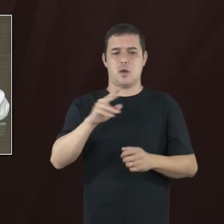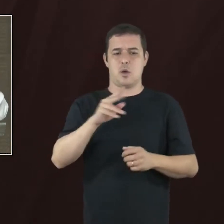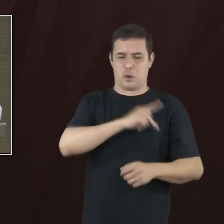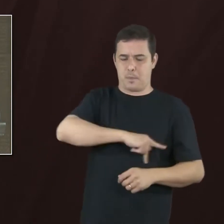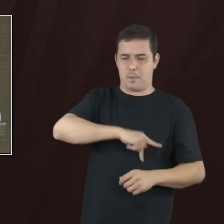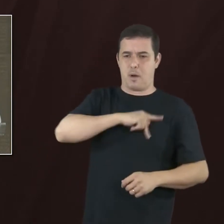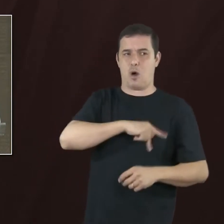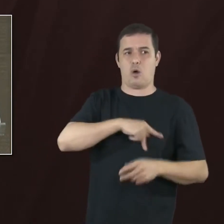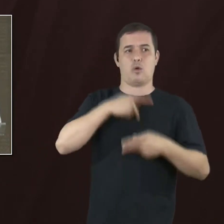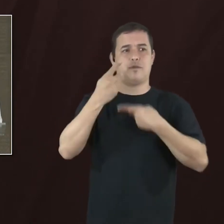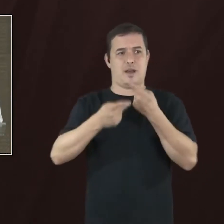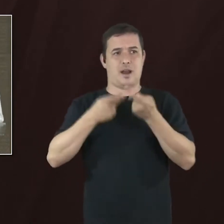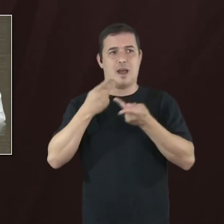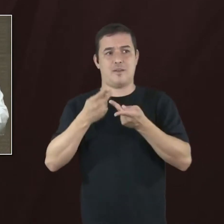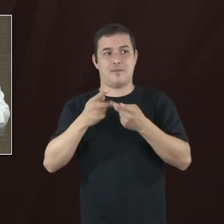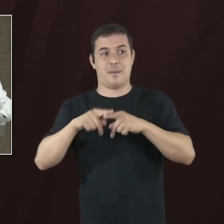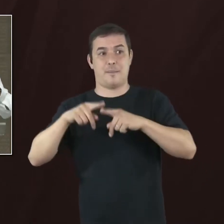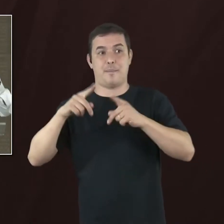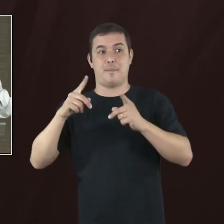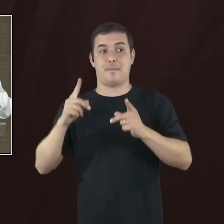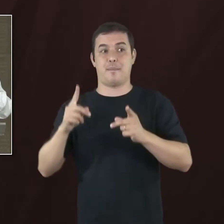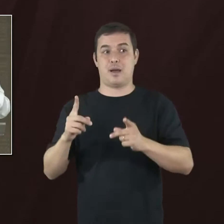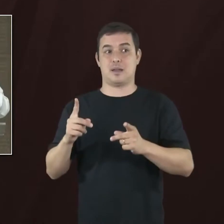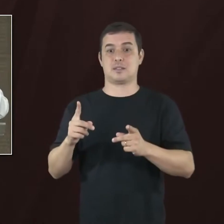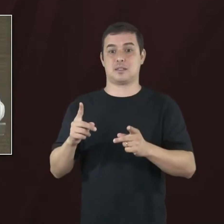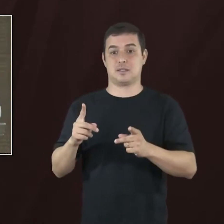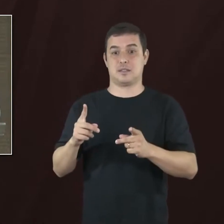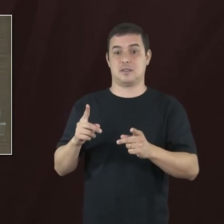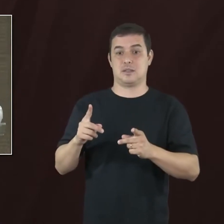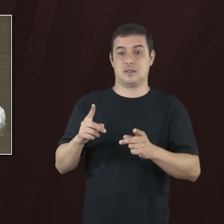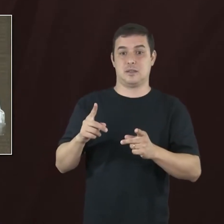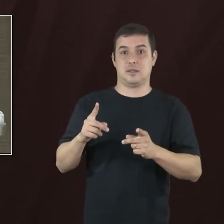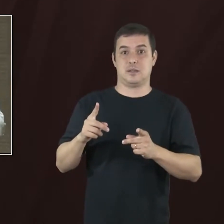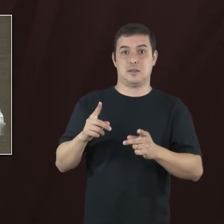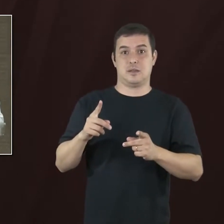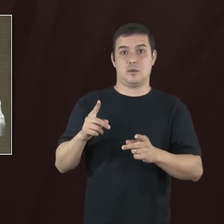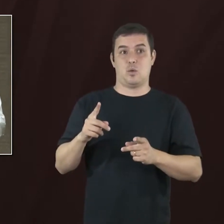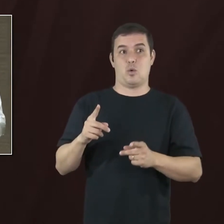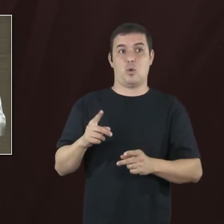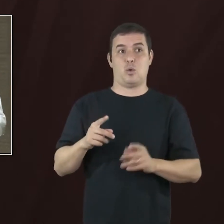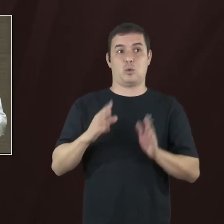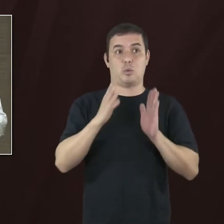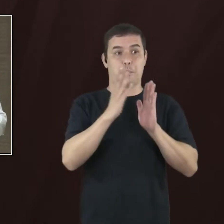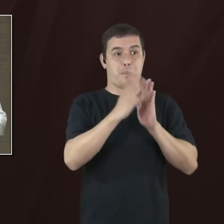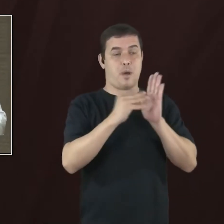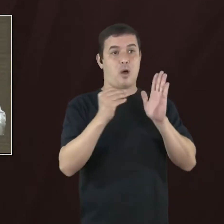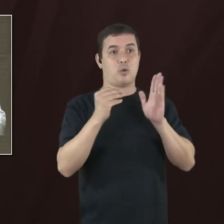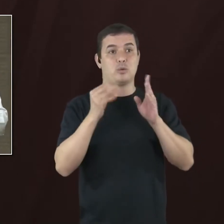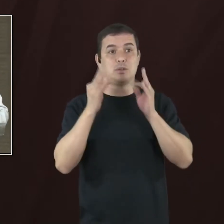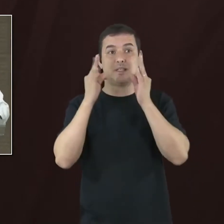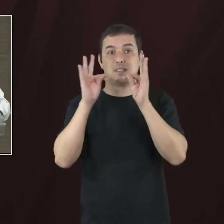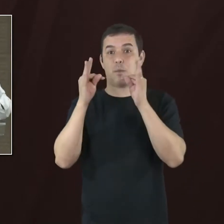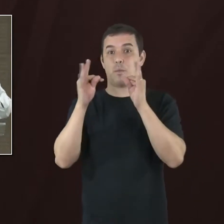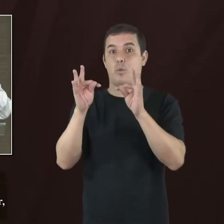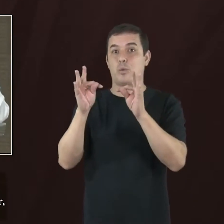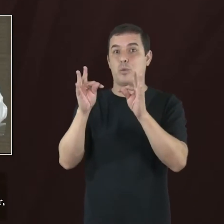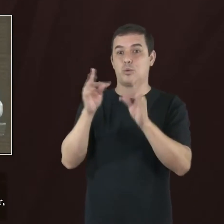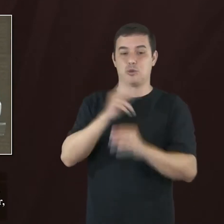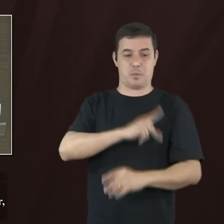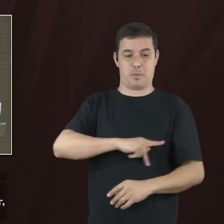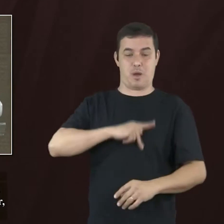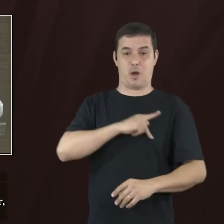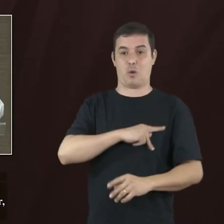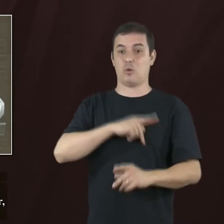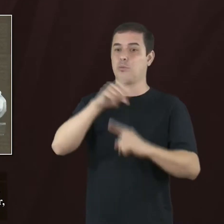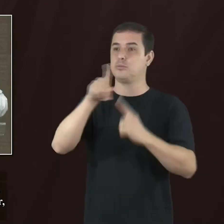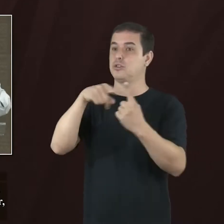perto o ensino de Paulo, mas ele também viu o quê? O procedimento de Paulo. Ele também seguiu o